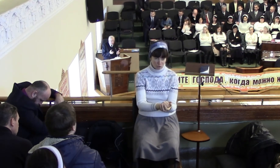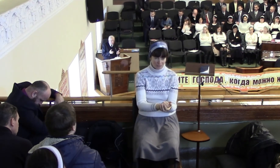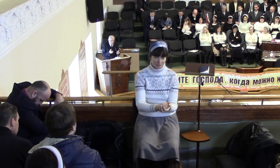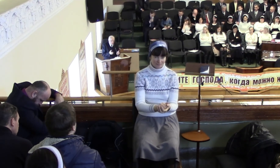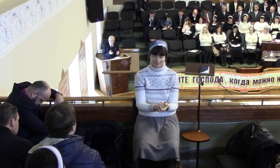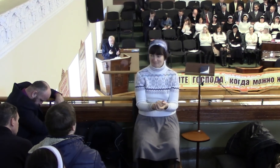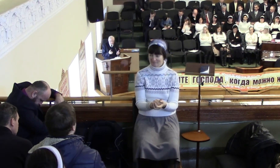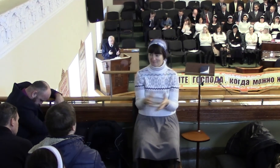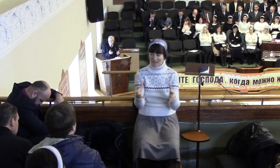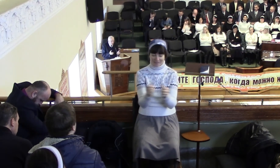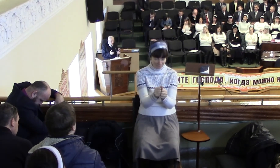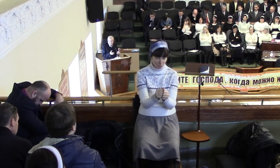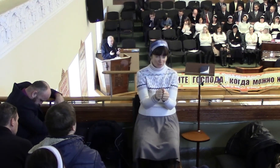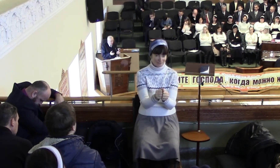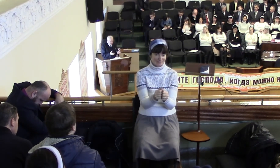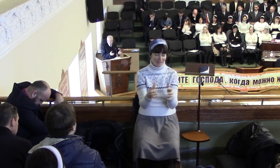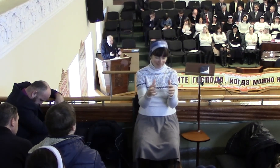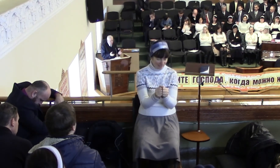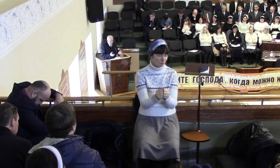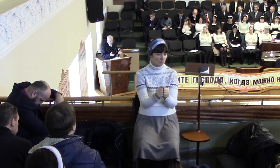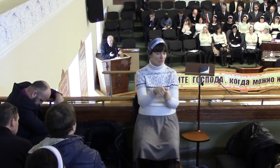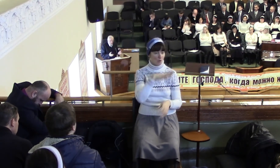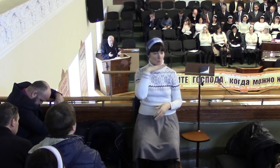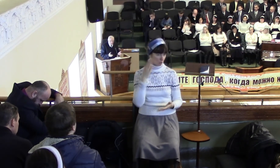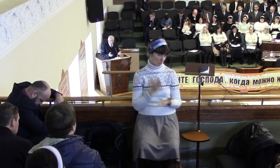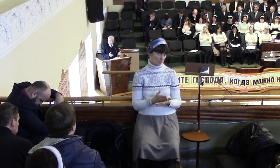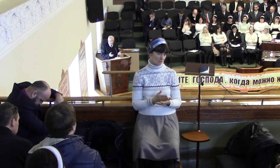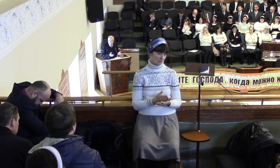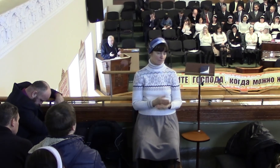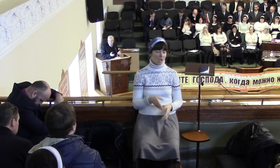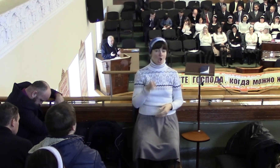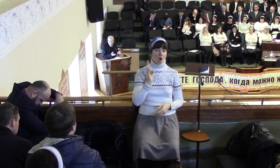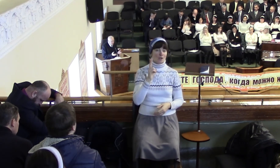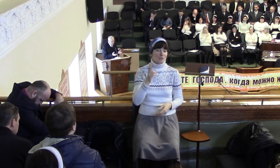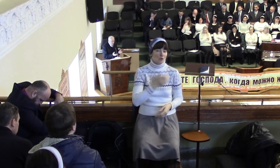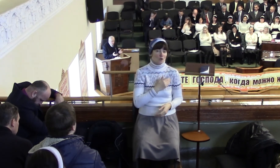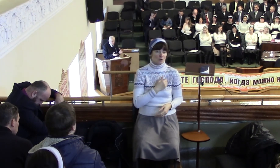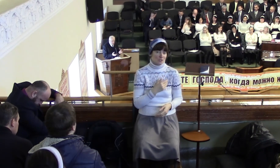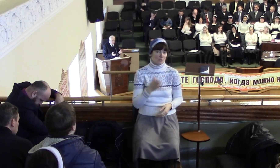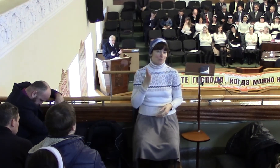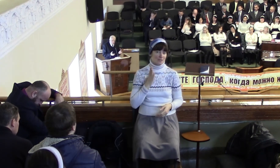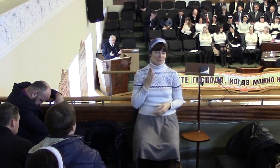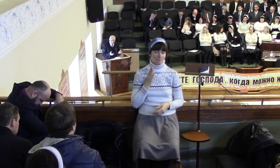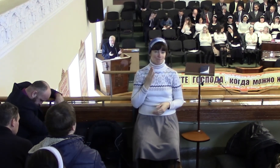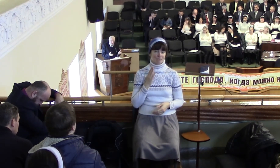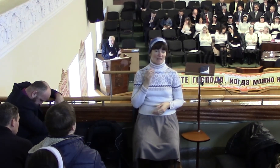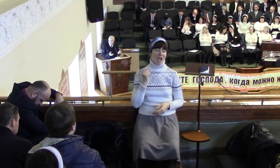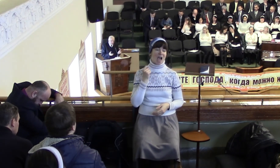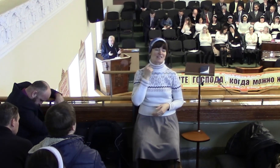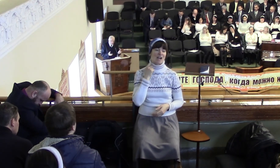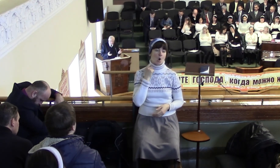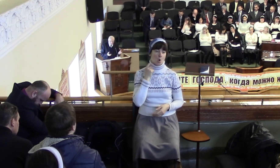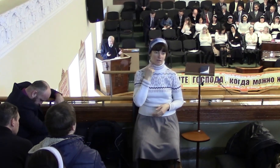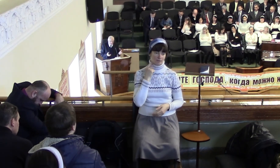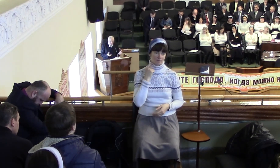думал, начну пить и стану алкоголиком. Но начинал и ставал алкоголиком. Ни один наркоман не думал, что начну колоться